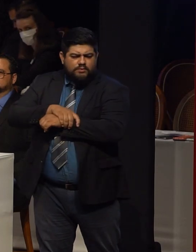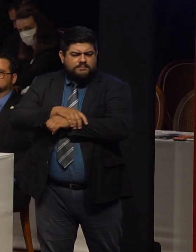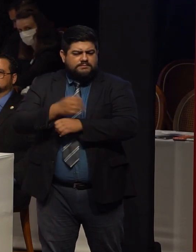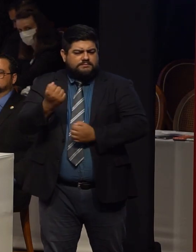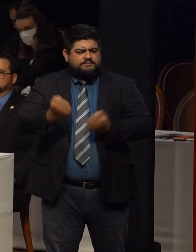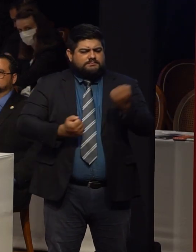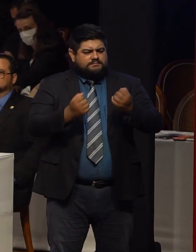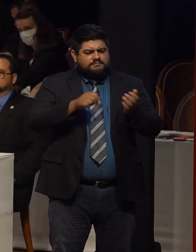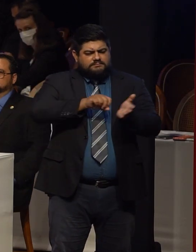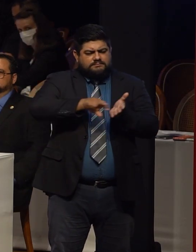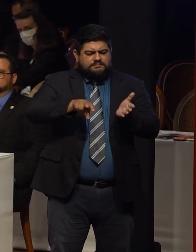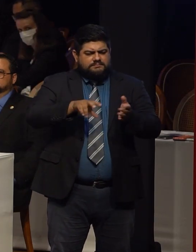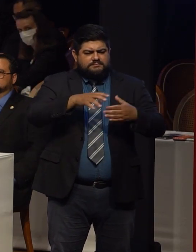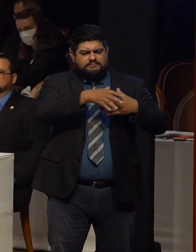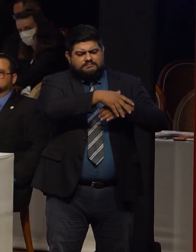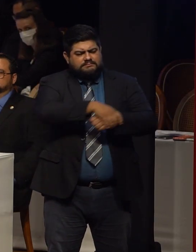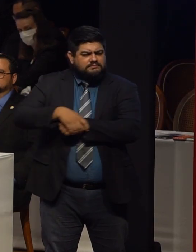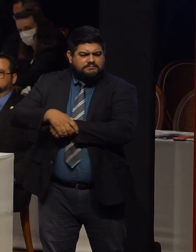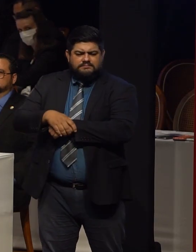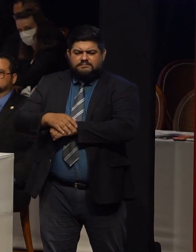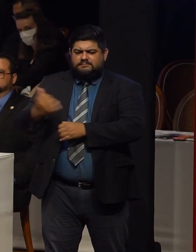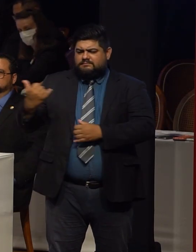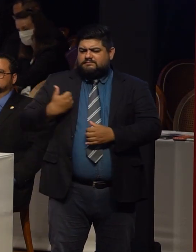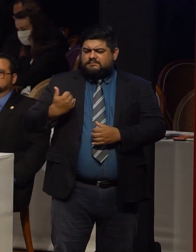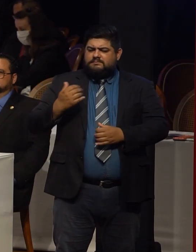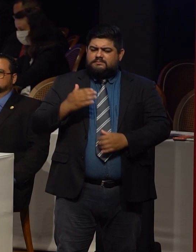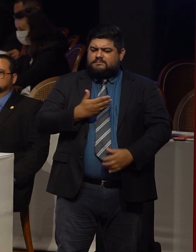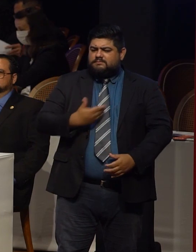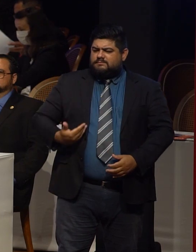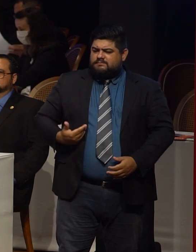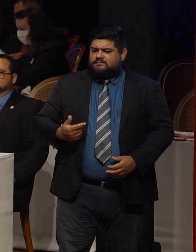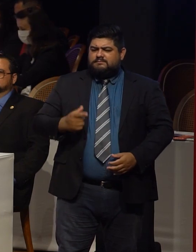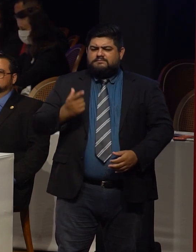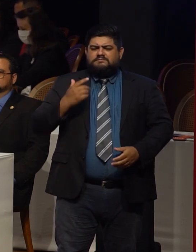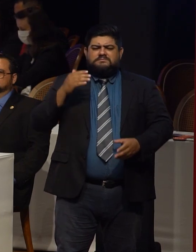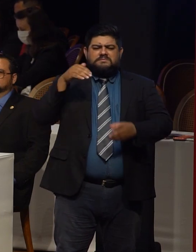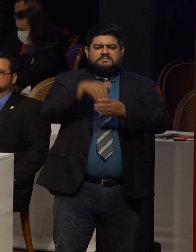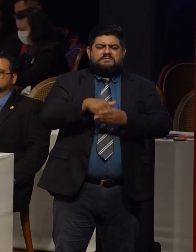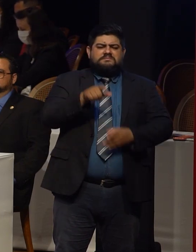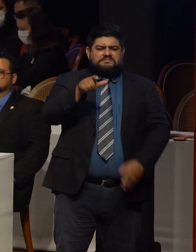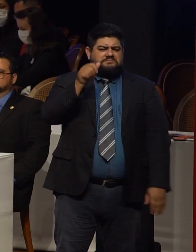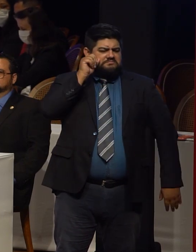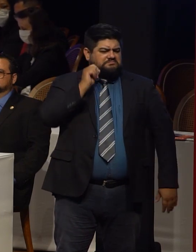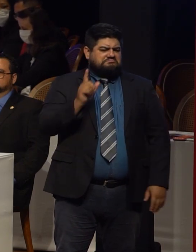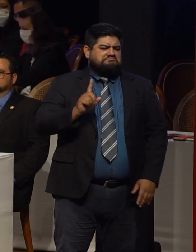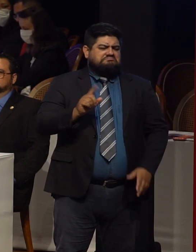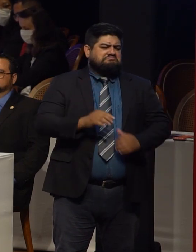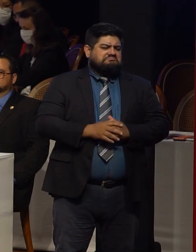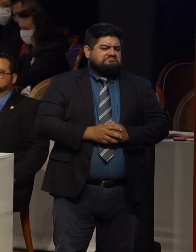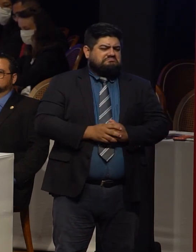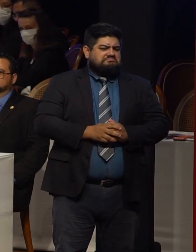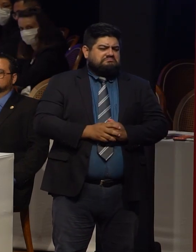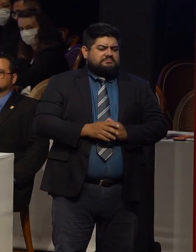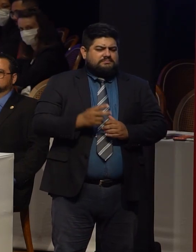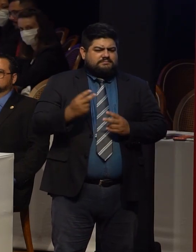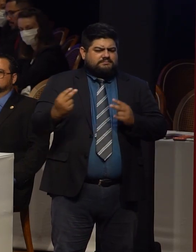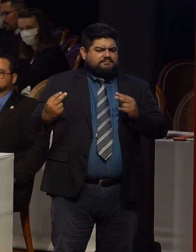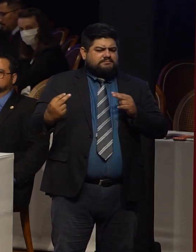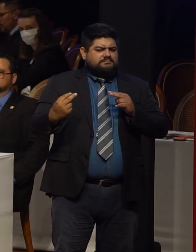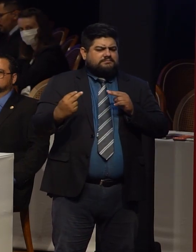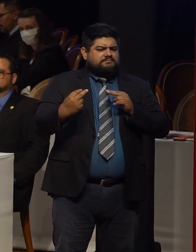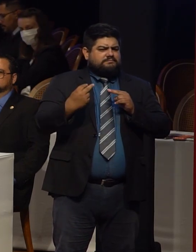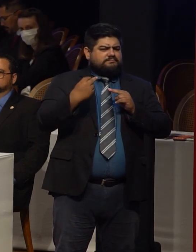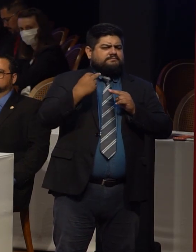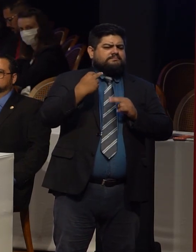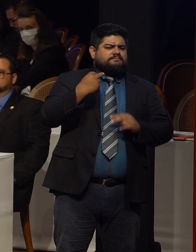carro, e fala bem assim: governador, eu não ia votar nesse Marcos Rocha, não. Aí olhou bem para mim